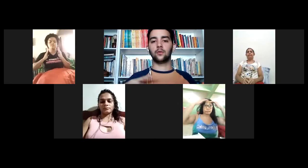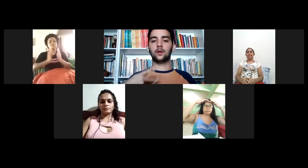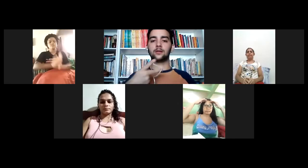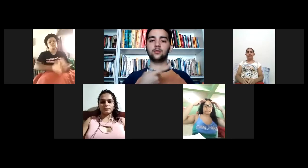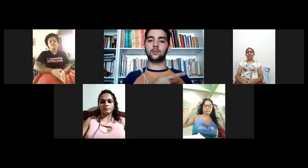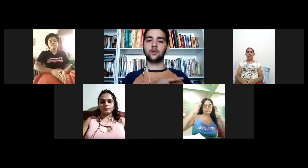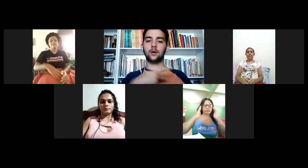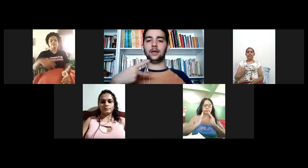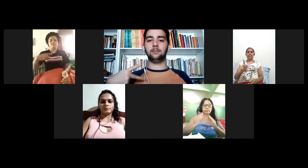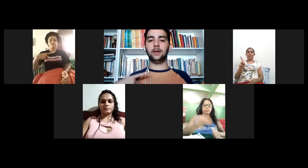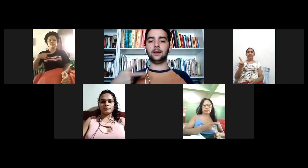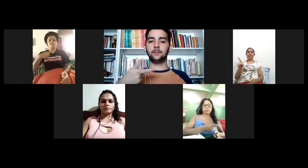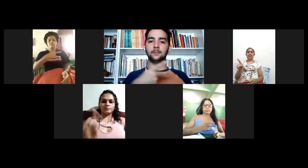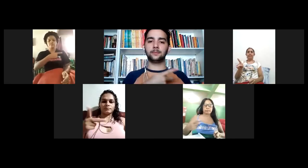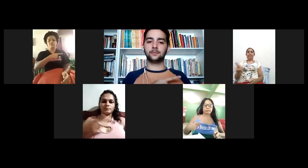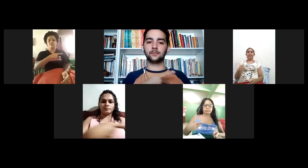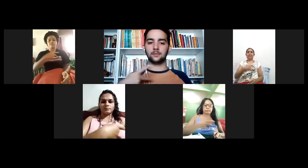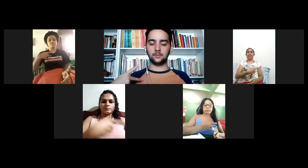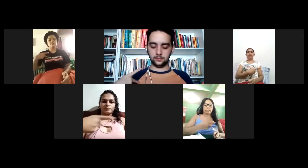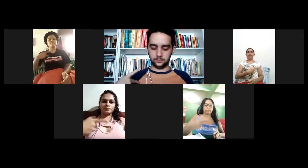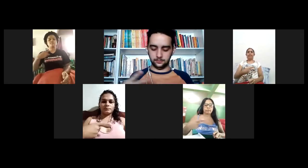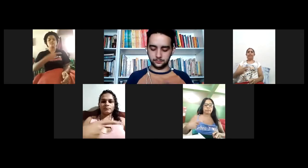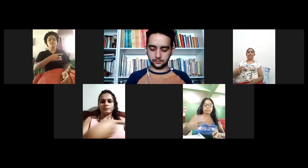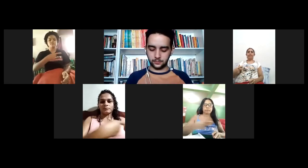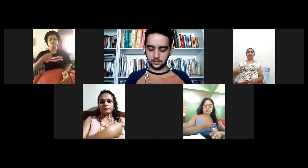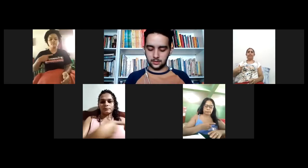Pastor, configuração de mão em P,